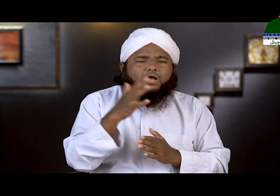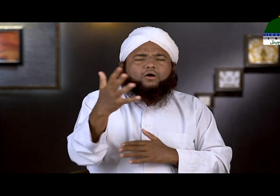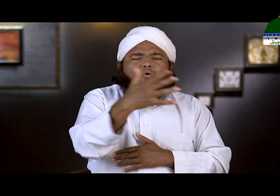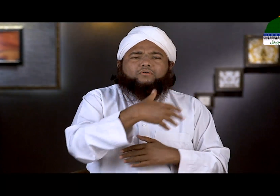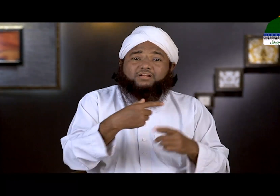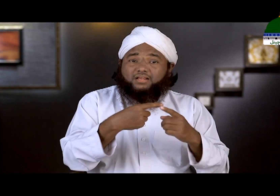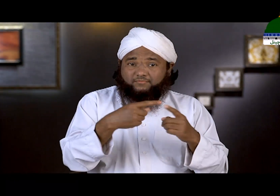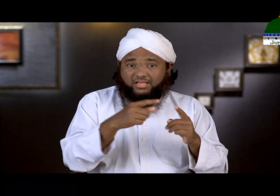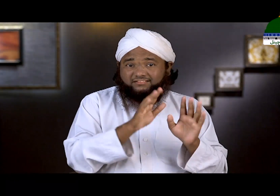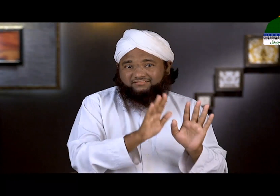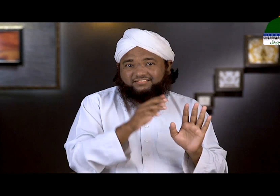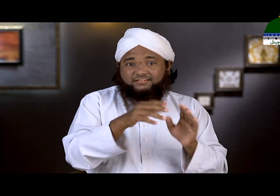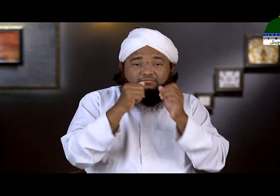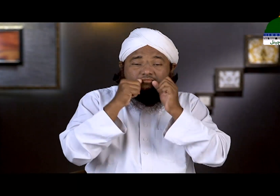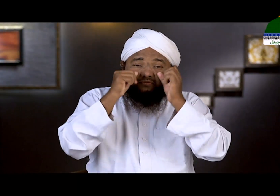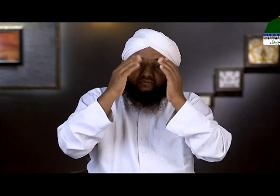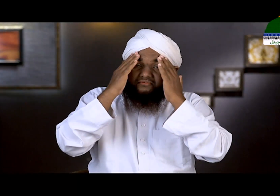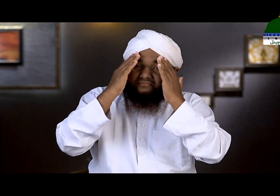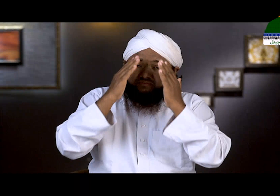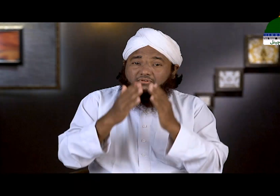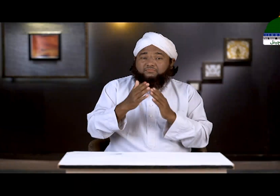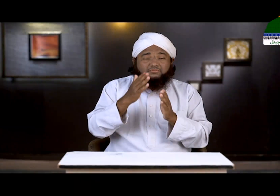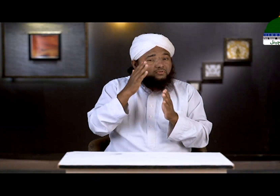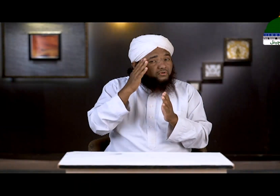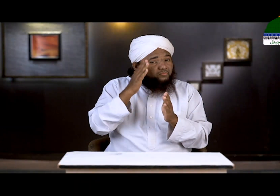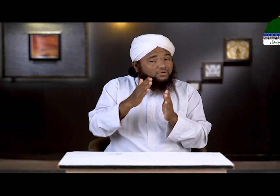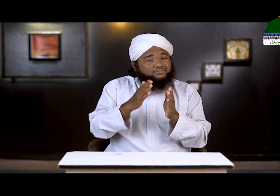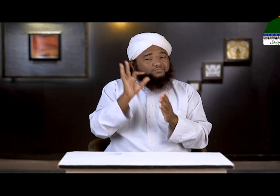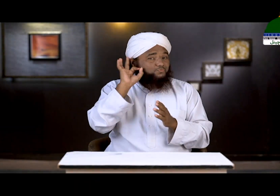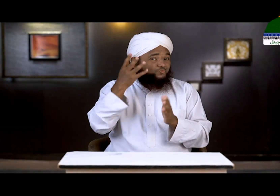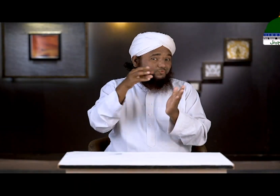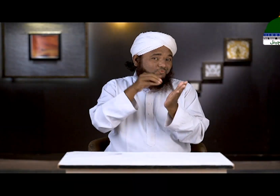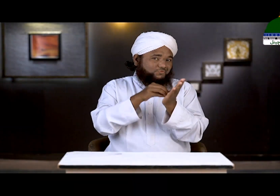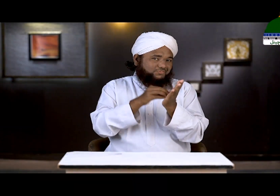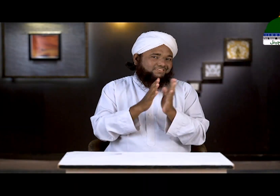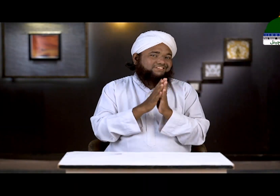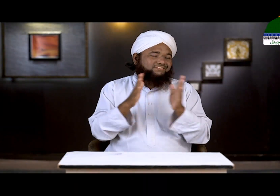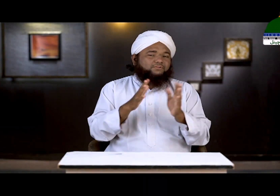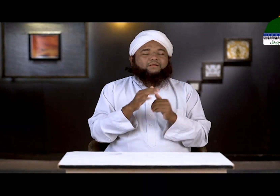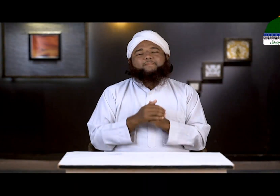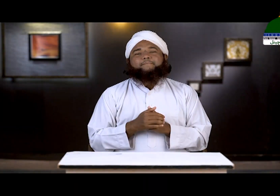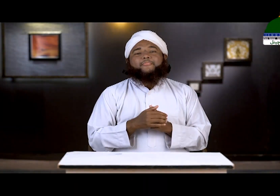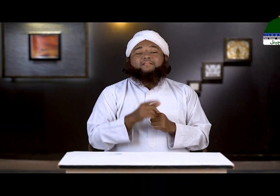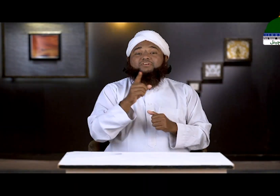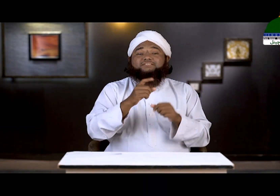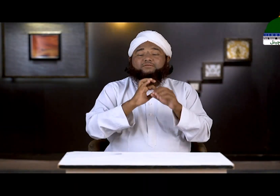مشہور مفسر قرآن مفتی احمد یار خان نعیمی رحمت اللہ علیہ فرماتے ہیں، قرآن کریم نے بہت